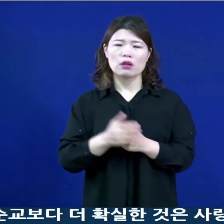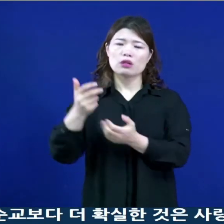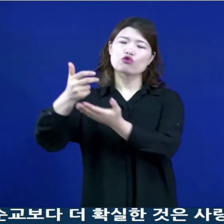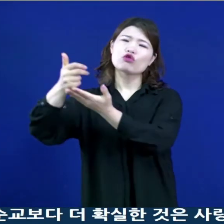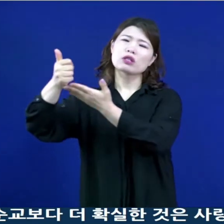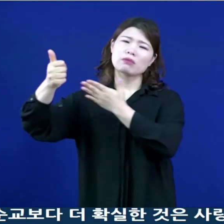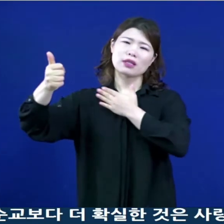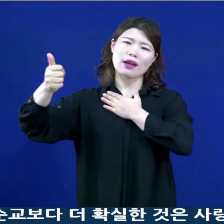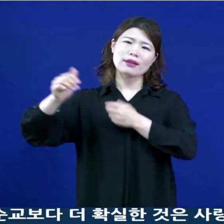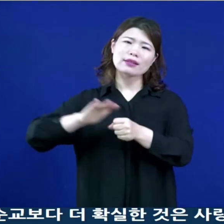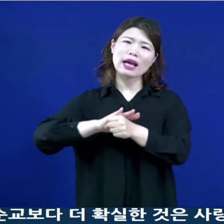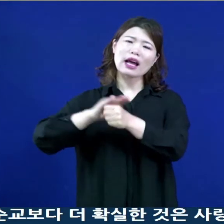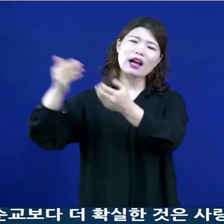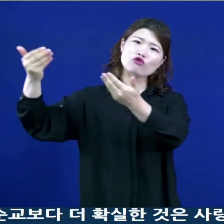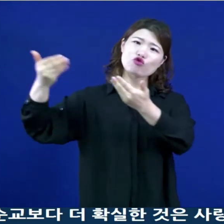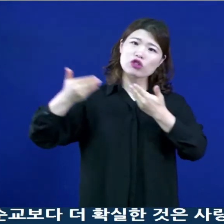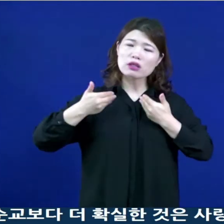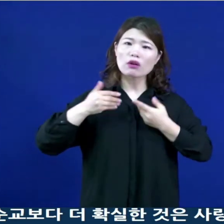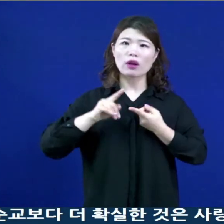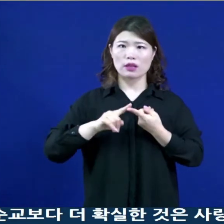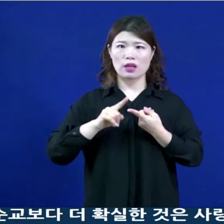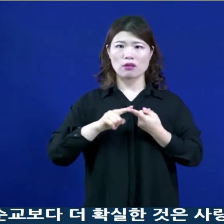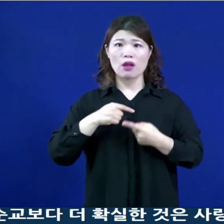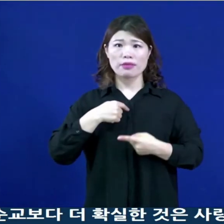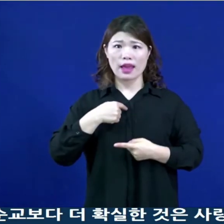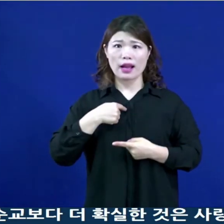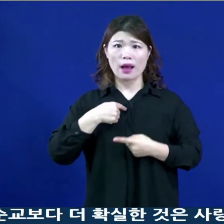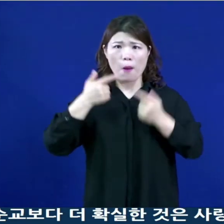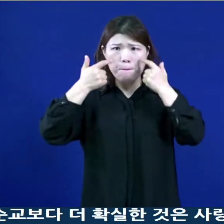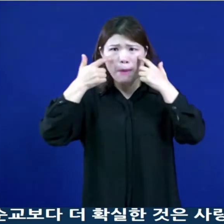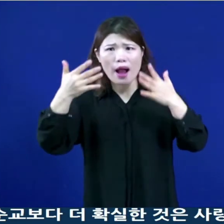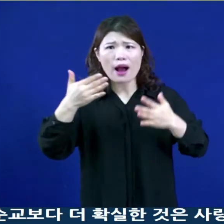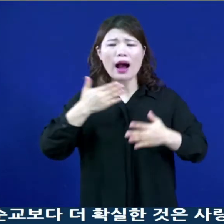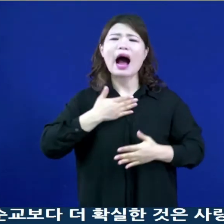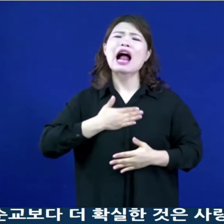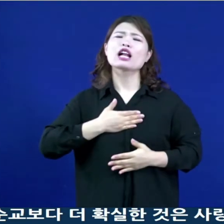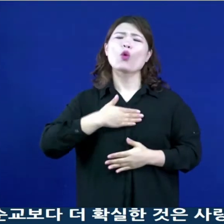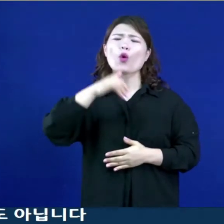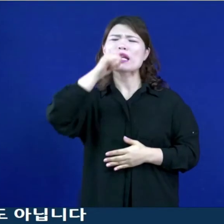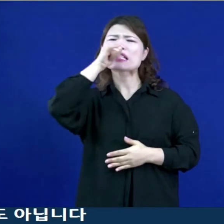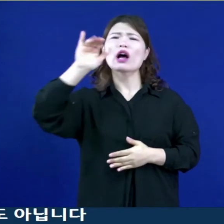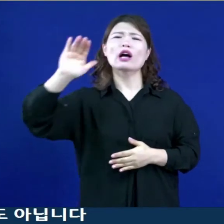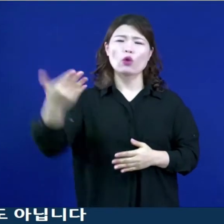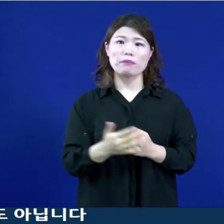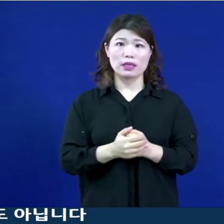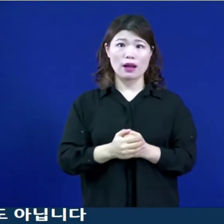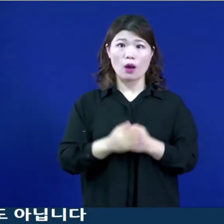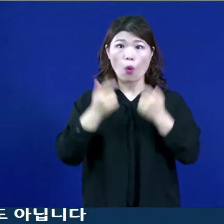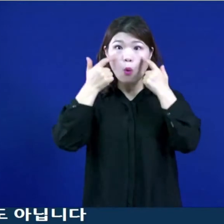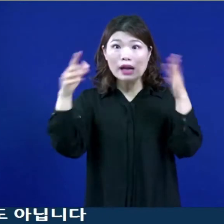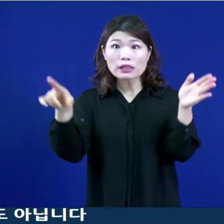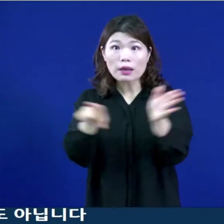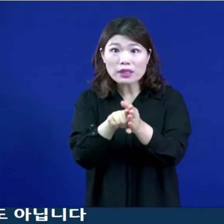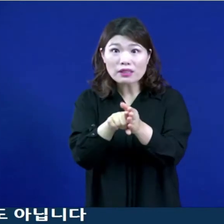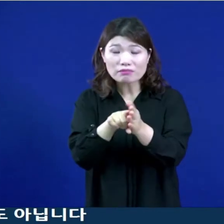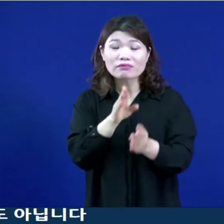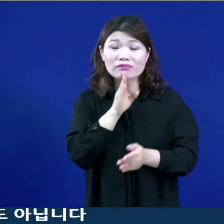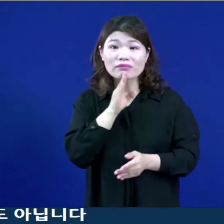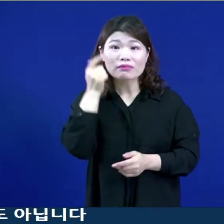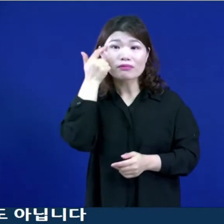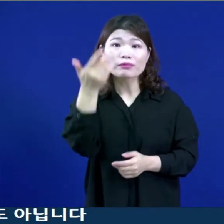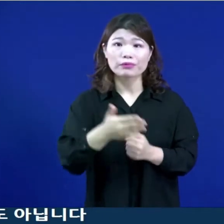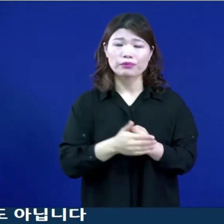것을 확실하게 내가 알고 있는 겁니다. 여러분, 그런 확실한 믿음이 있으십니까? 주님이